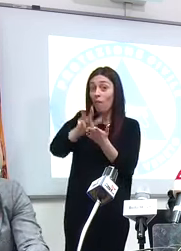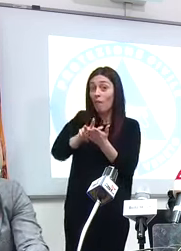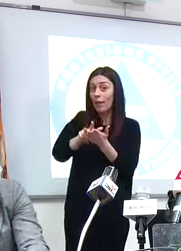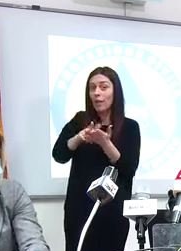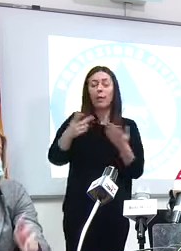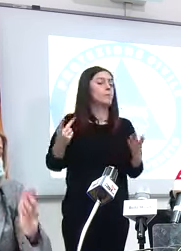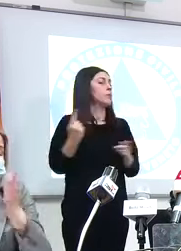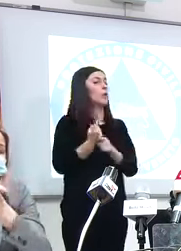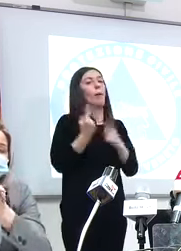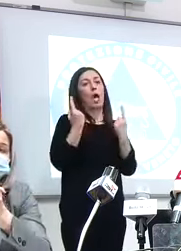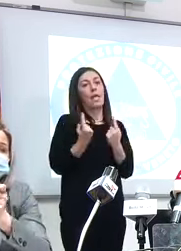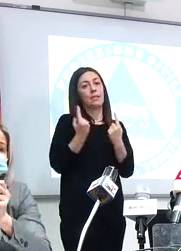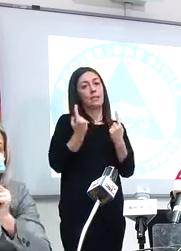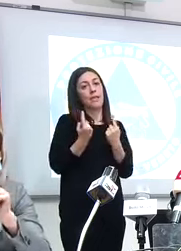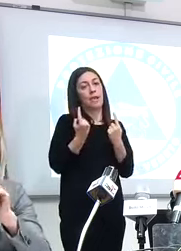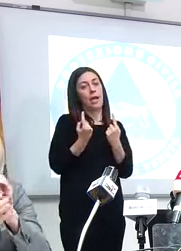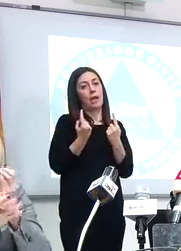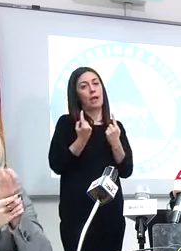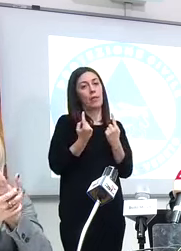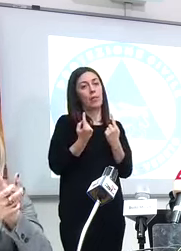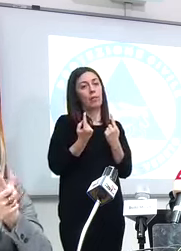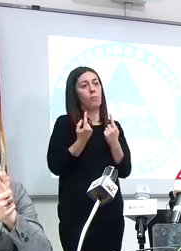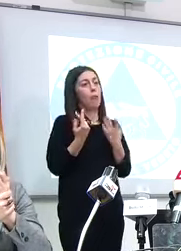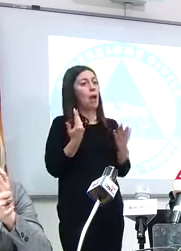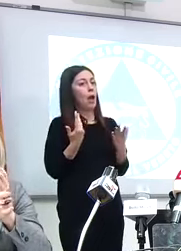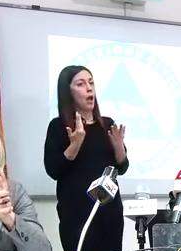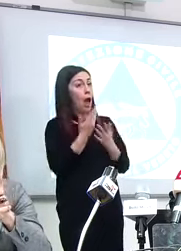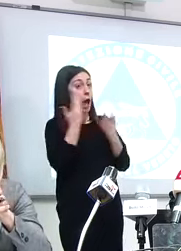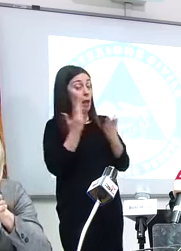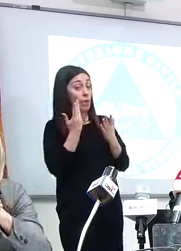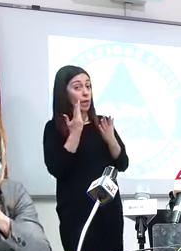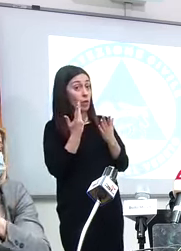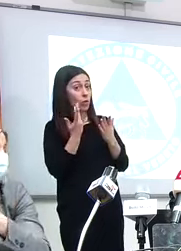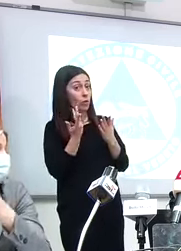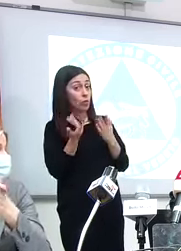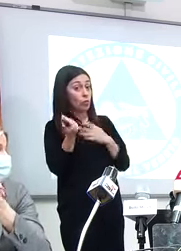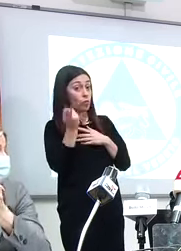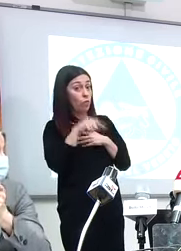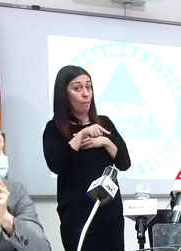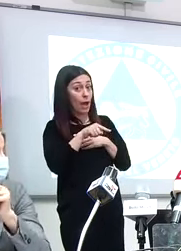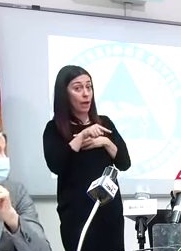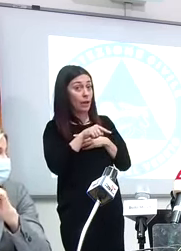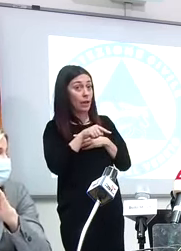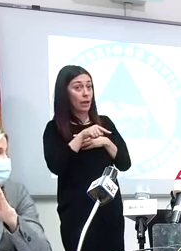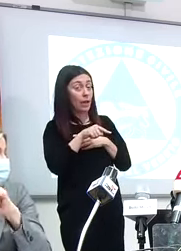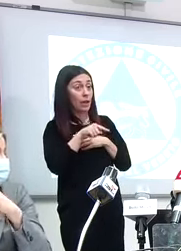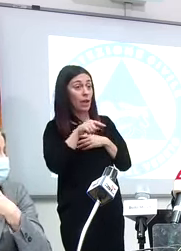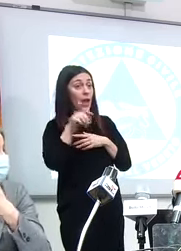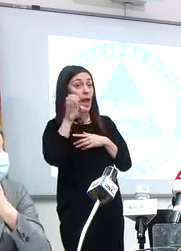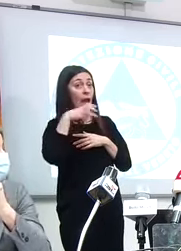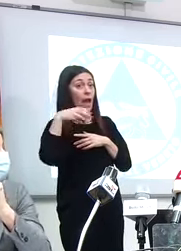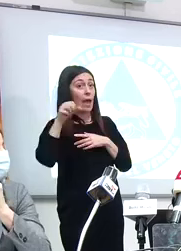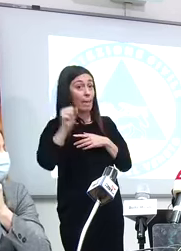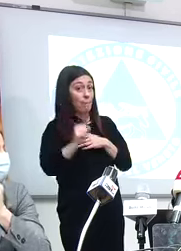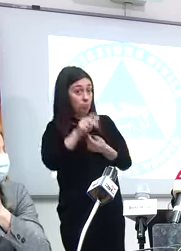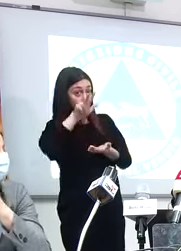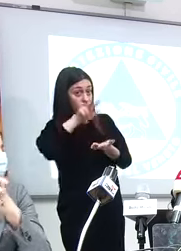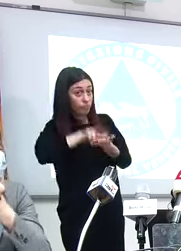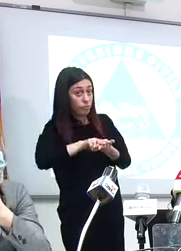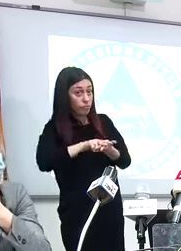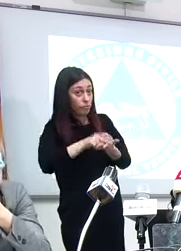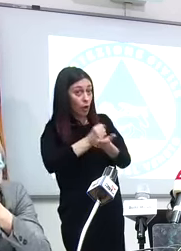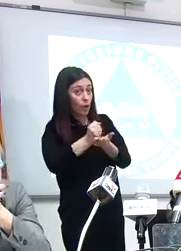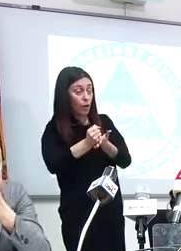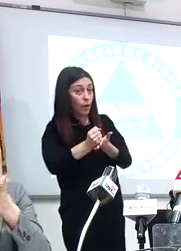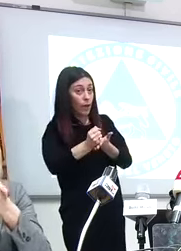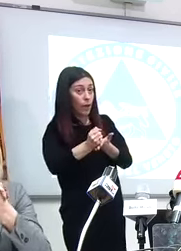aspettiamo conferma. Ma abbiamo almeno la conferma che dovrebbe arrivare domani, l'approvazione da parte di EMA o neanche quello? Ne